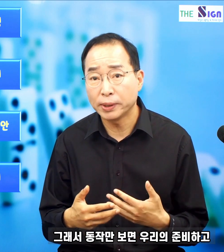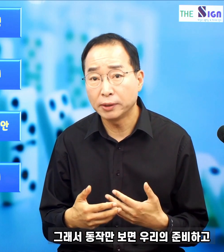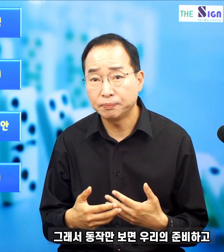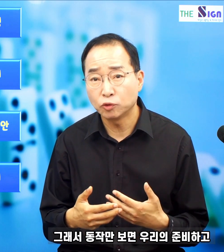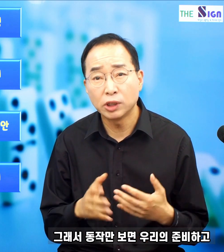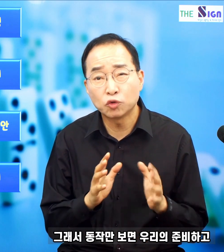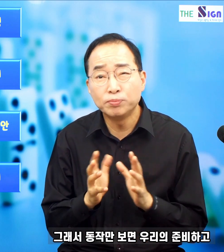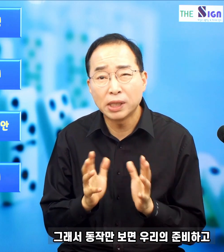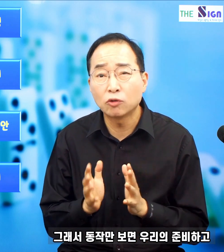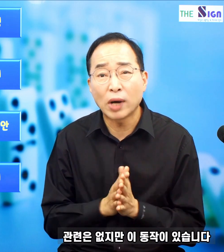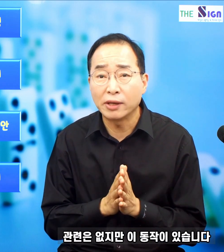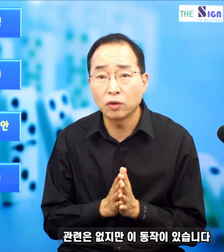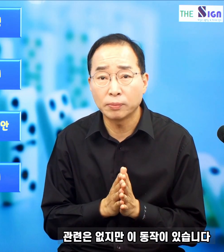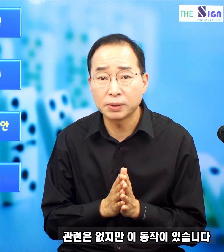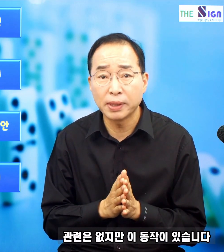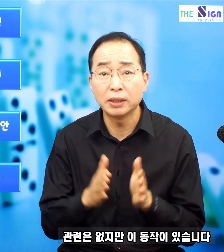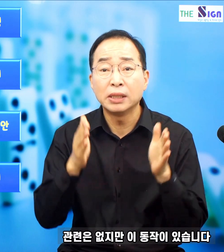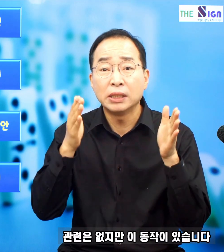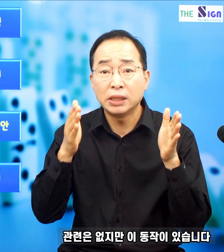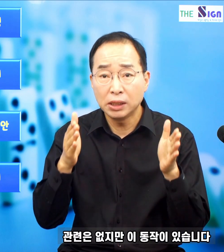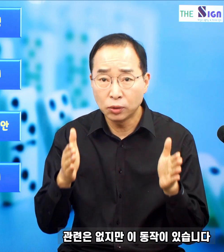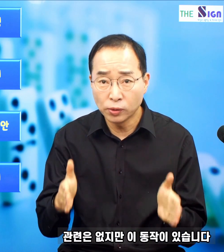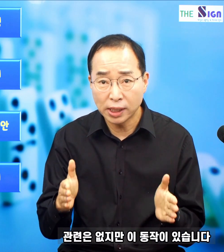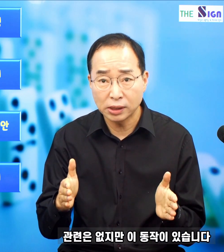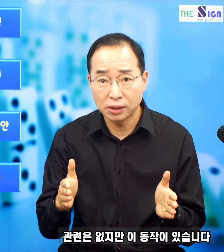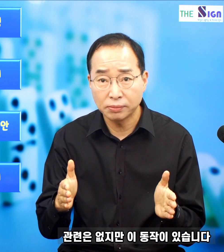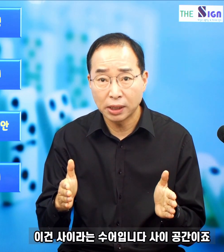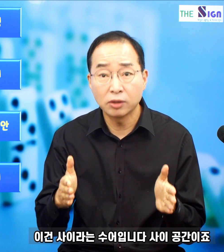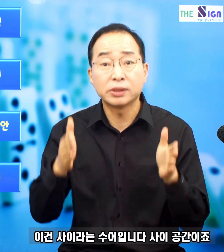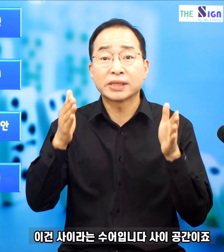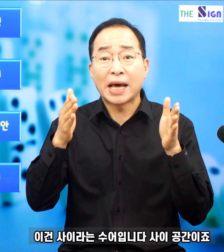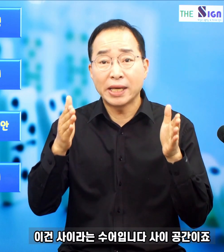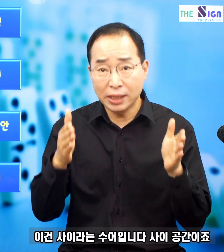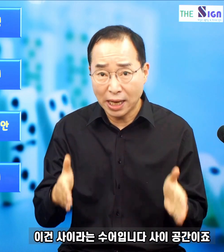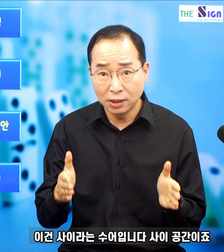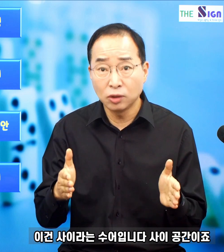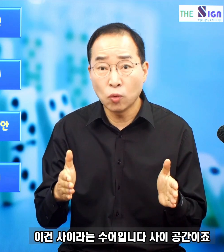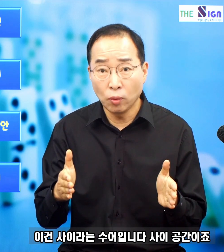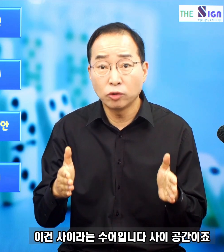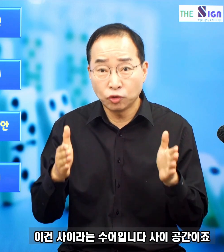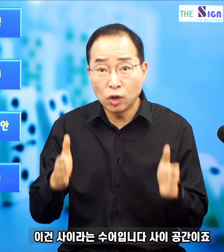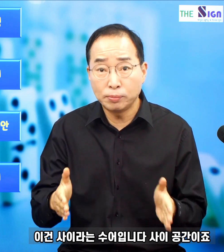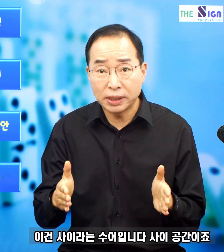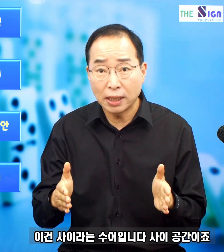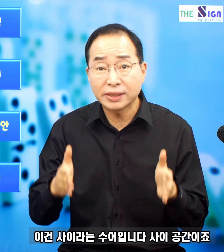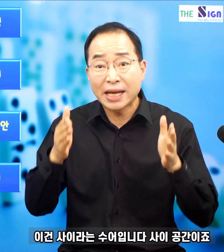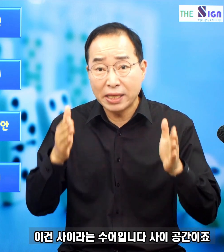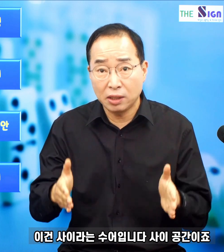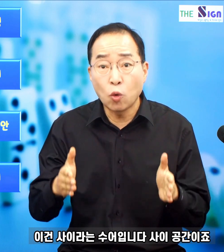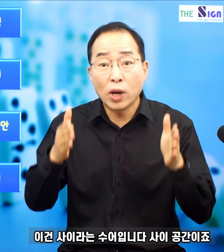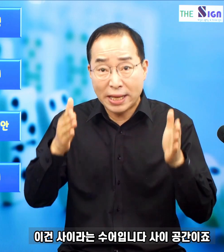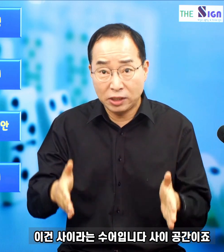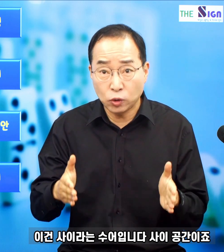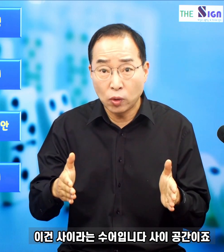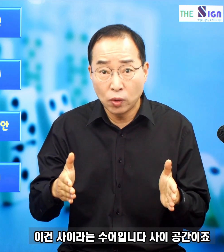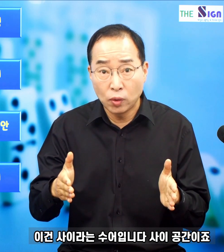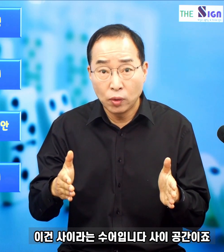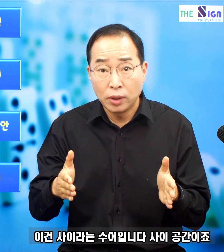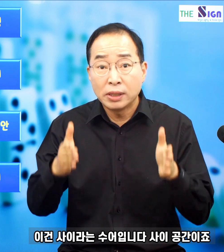보면 우리가 준비하고 관련은 없지만 이 동작이 있습니다. 이건 사이라는 수어입니다. 사이, 공간이죠.